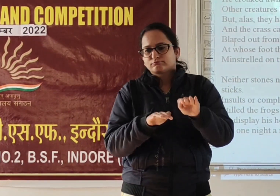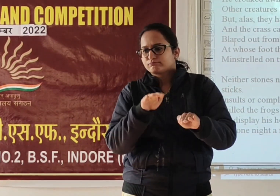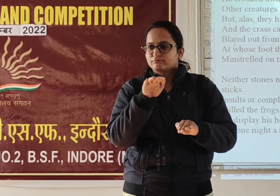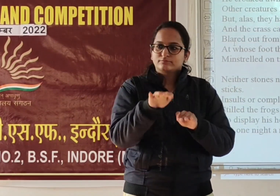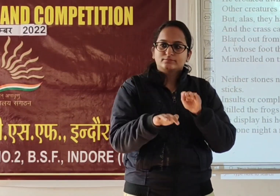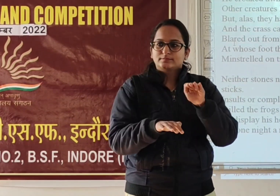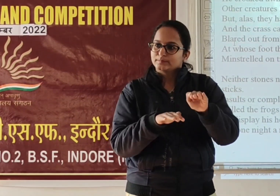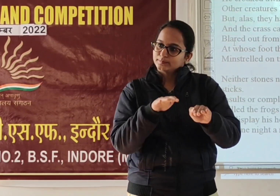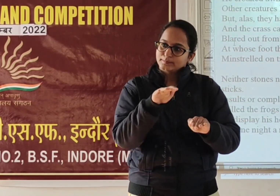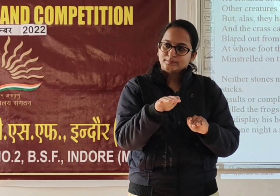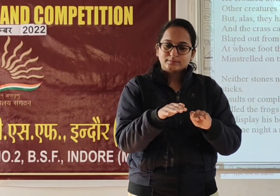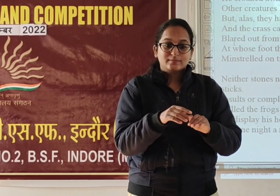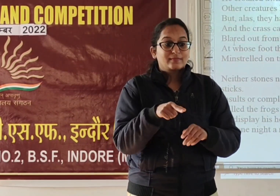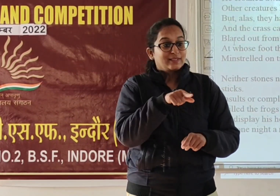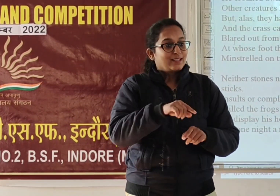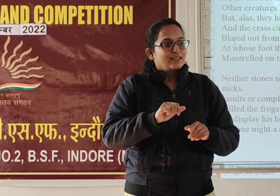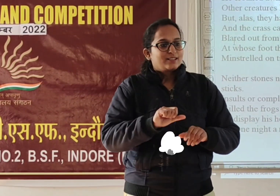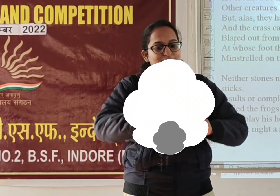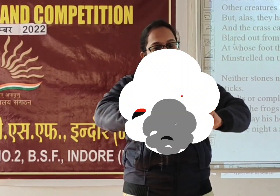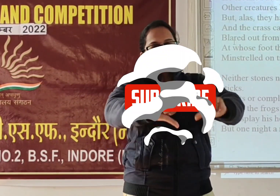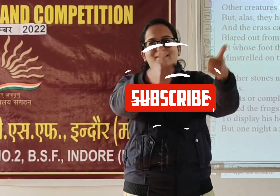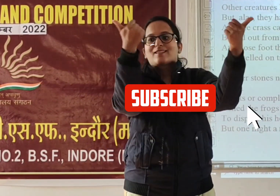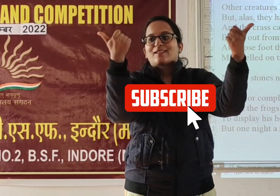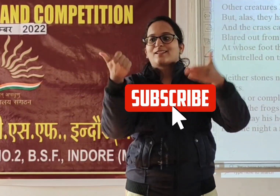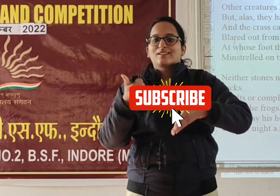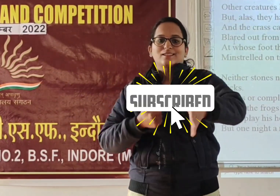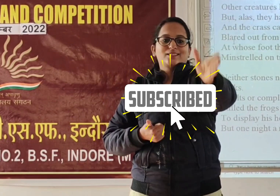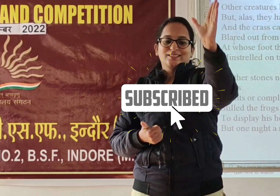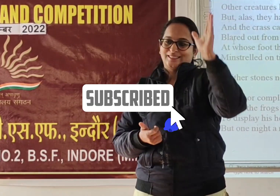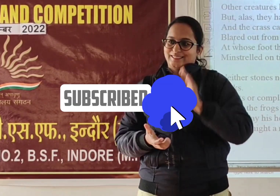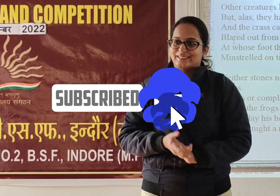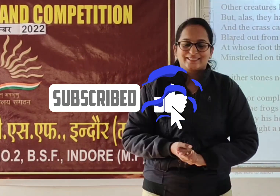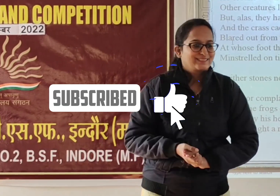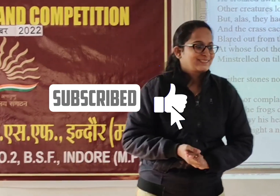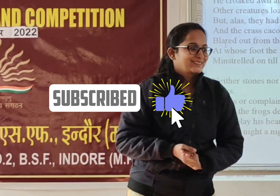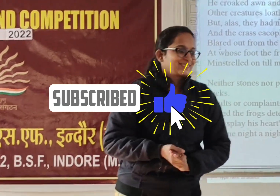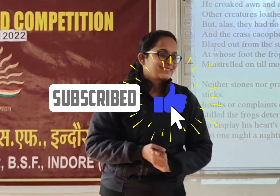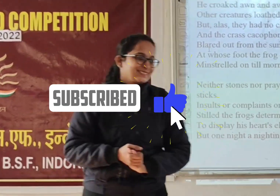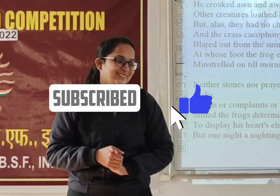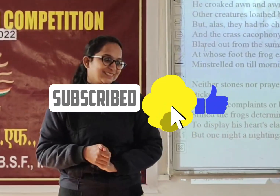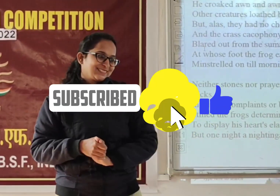और रेस जीत गया।